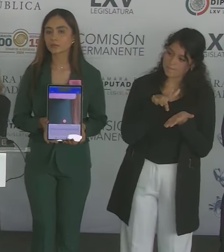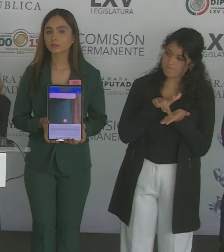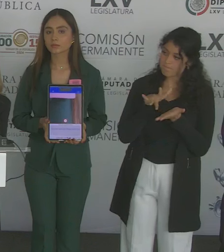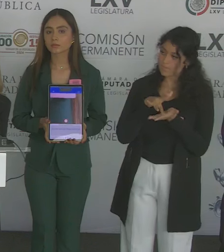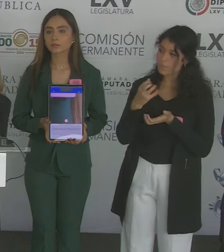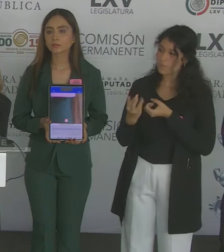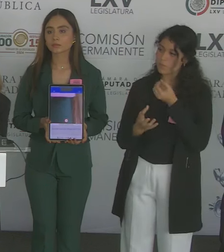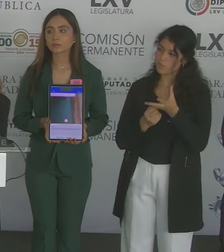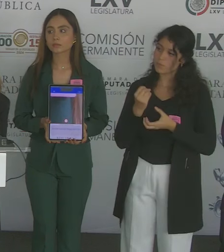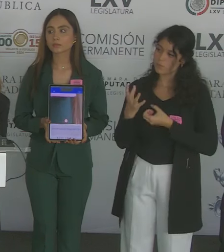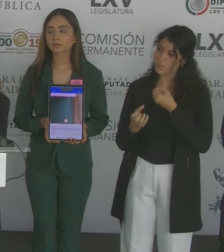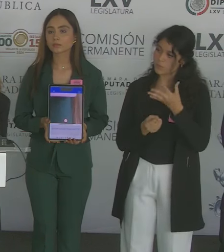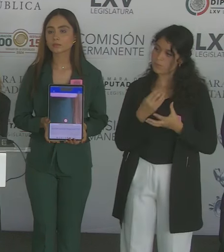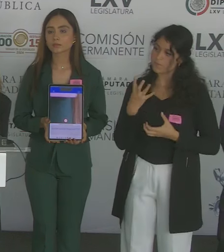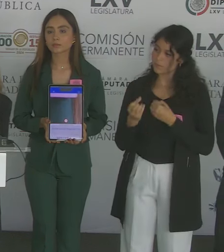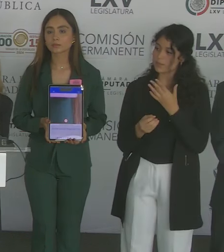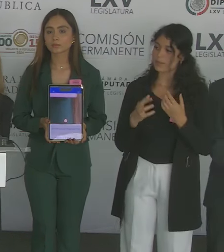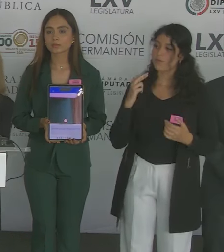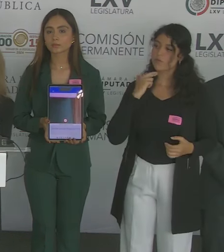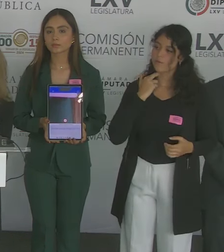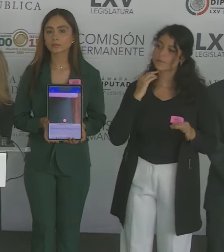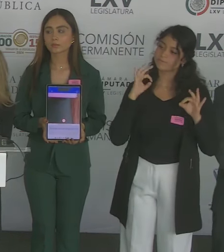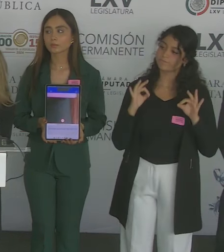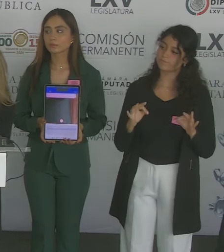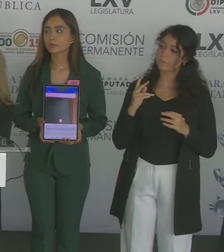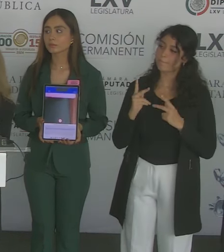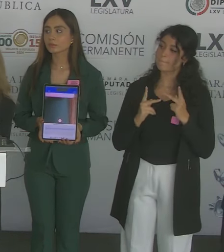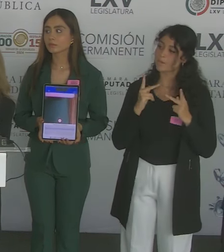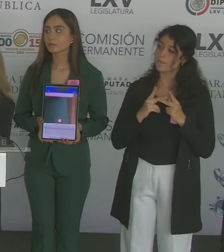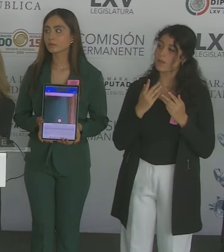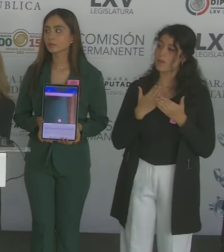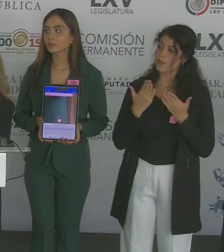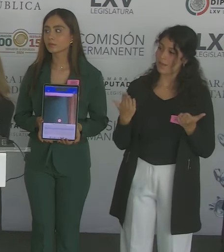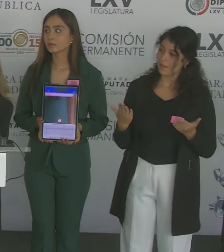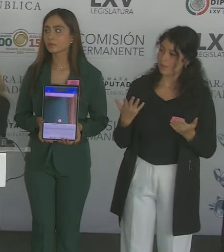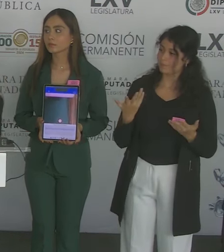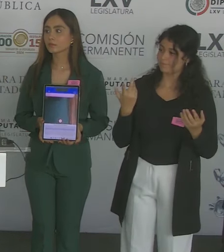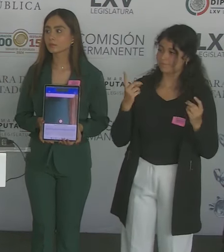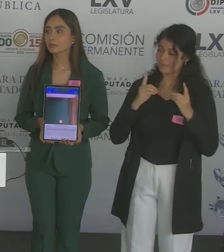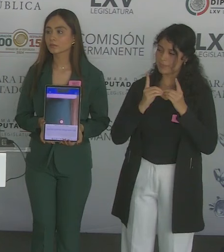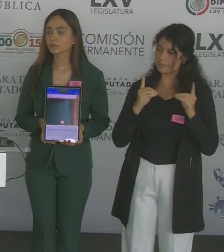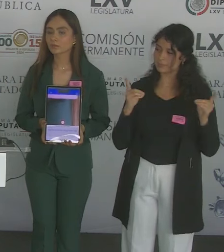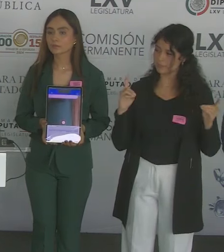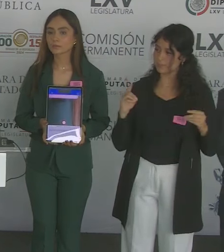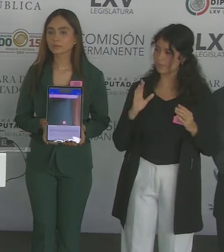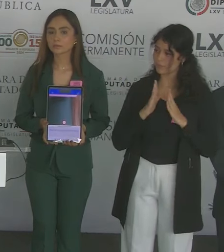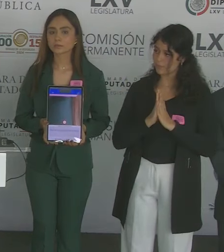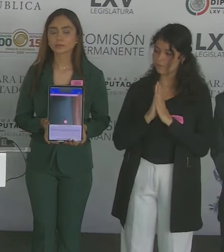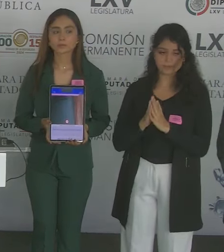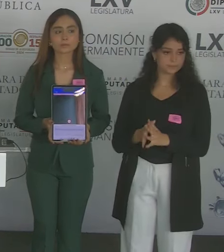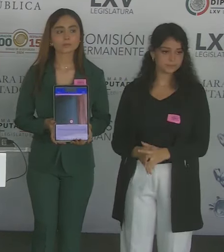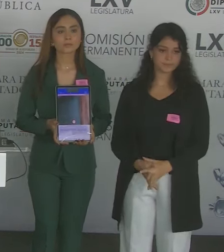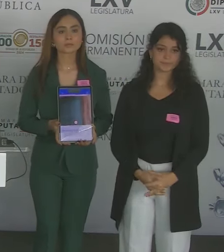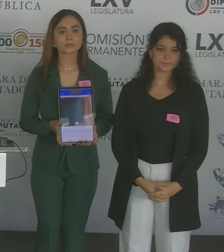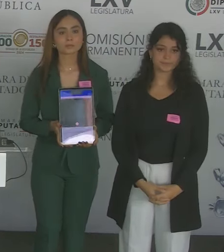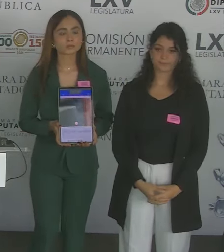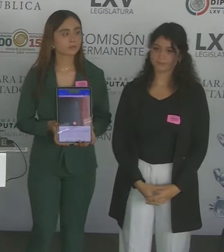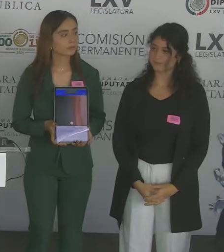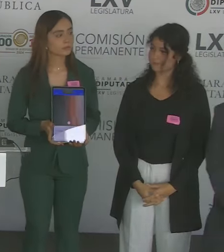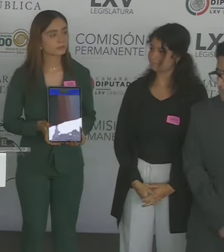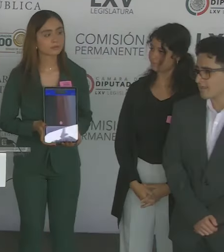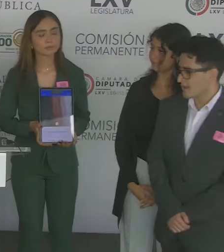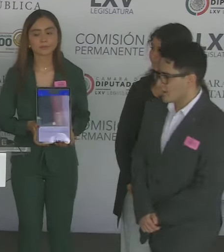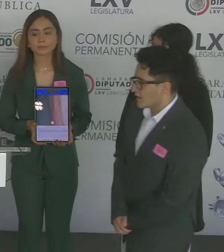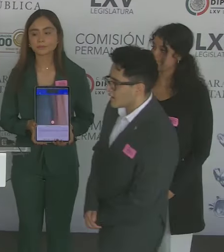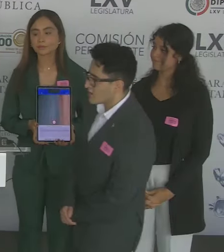traducción del Avatar sea correcta Ahora escucharemos a uno de los des faor holao mi